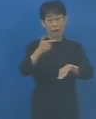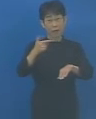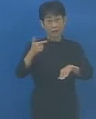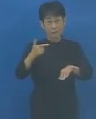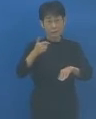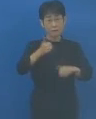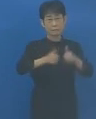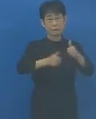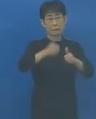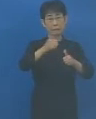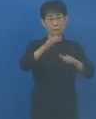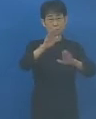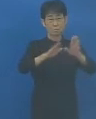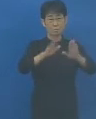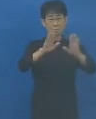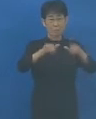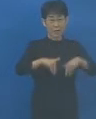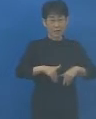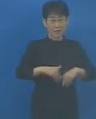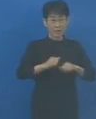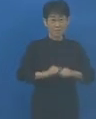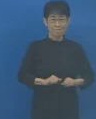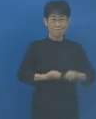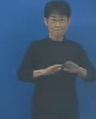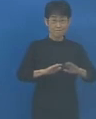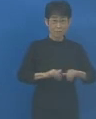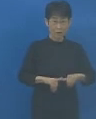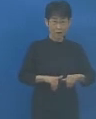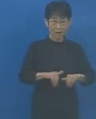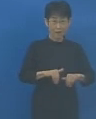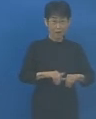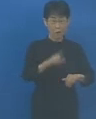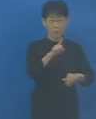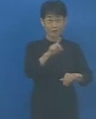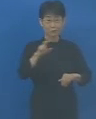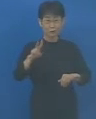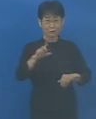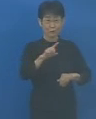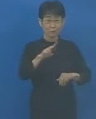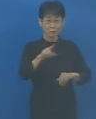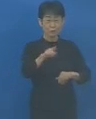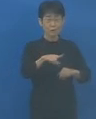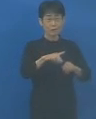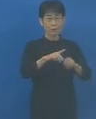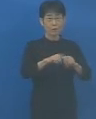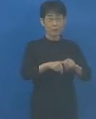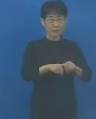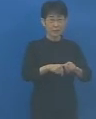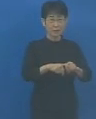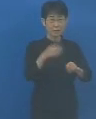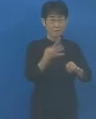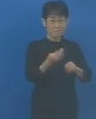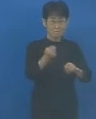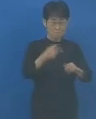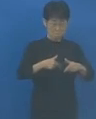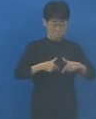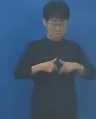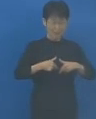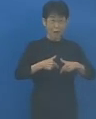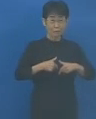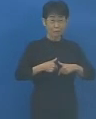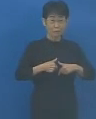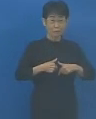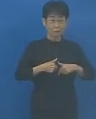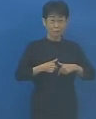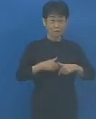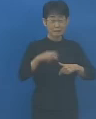ち着いて繰り出すワンツーなど得点を重ねまして見事にメダル圏内銅メ